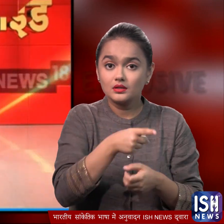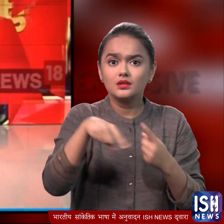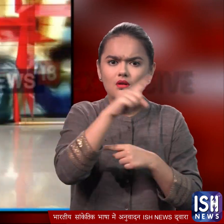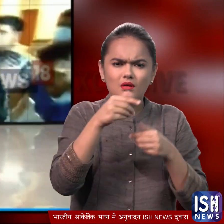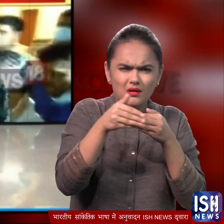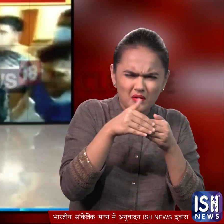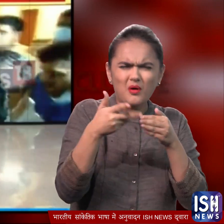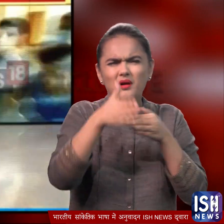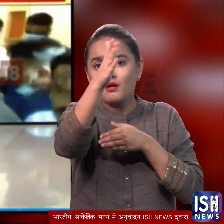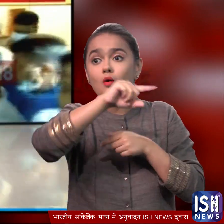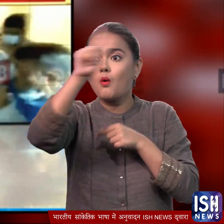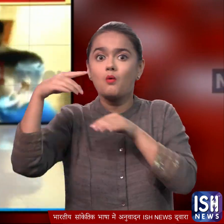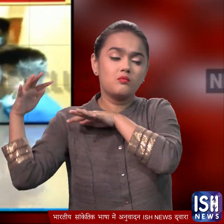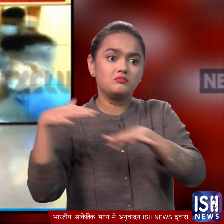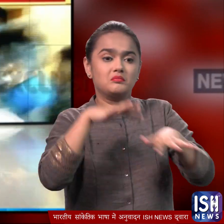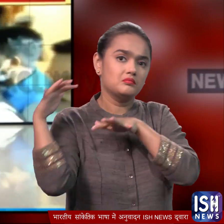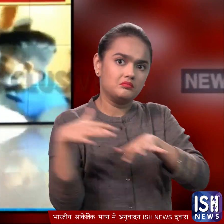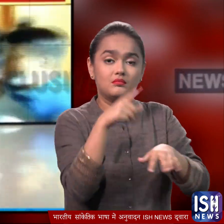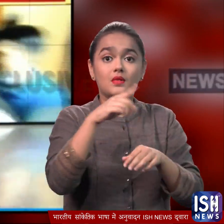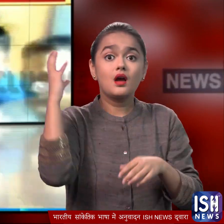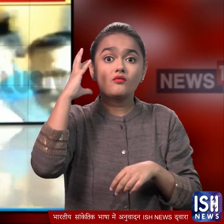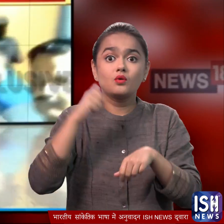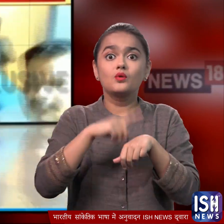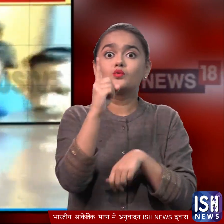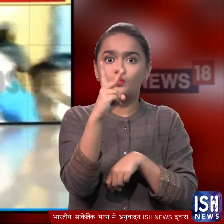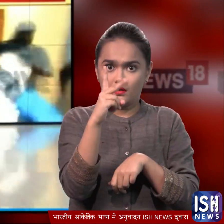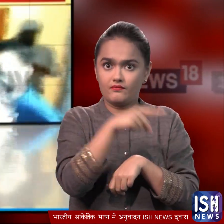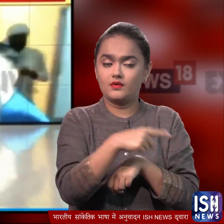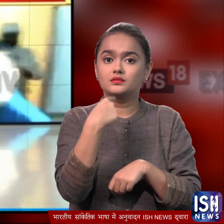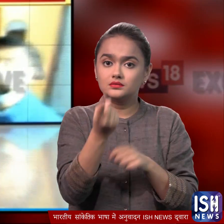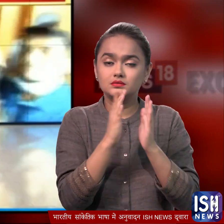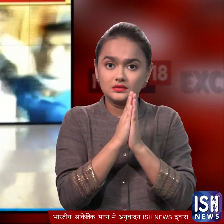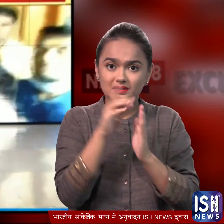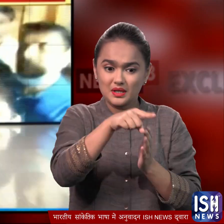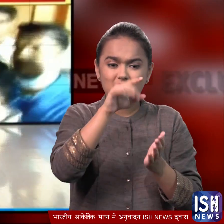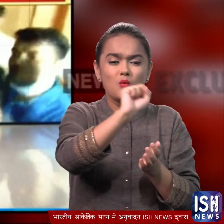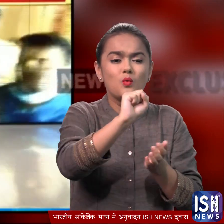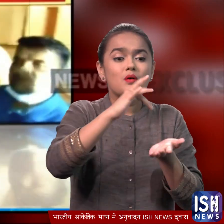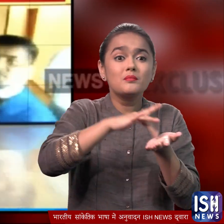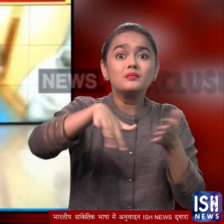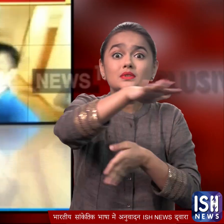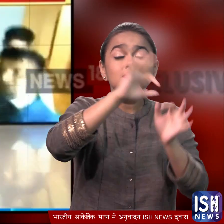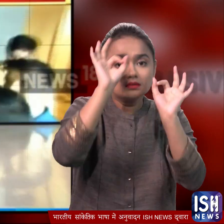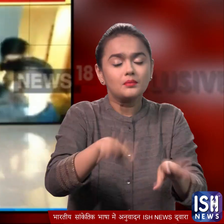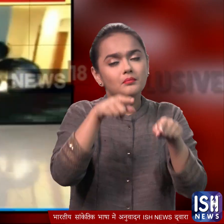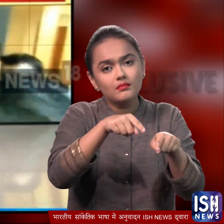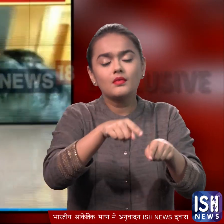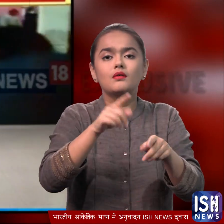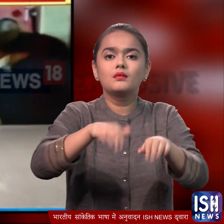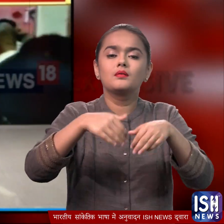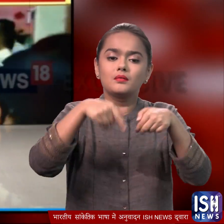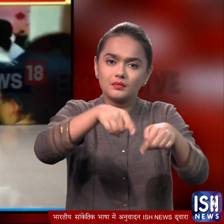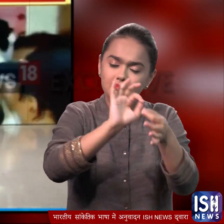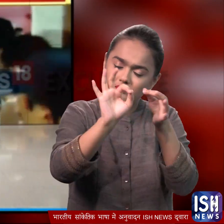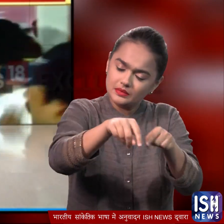सभी उनके मठ पहुंचने लगे। उन्हें दोपहर 12 बजे उनके प्रयागराज के श्री बागंबरी मठ में ही भू समाधि दी जाएगी।